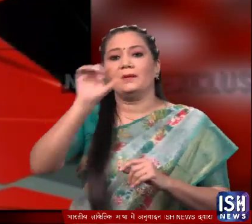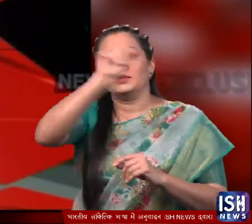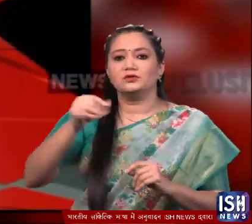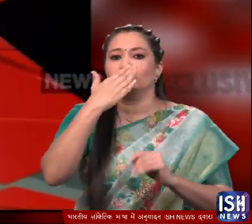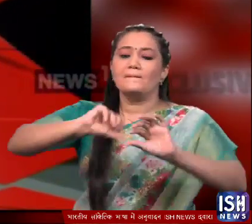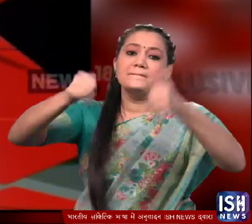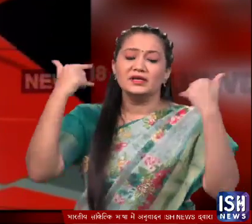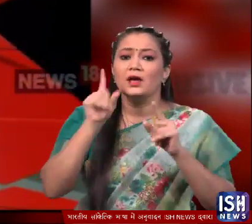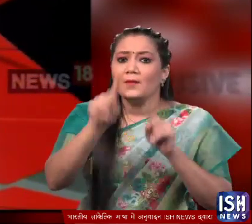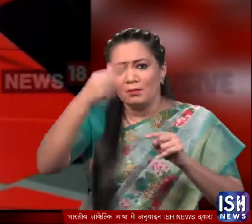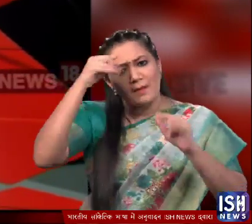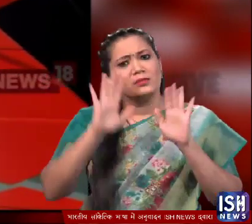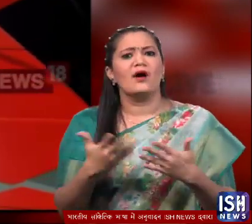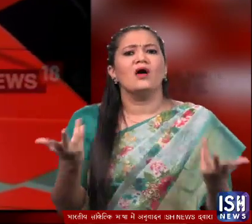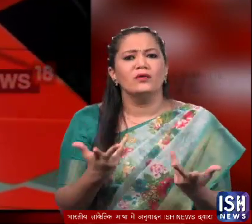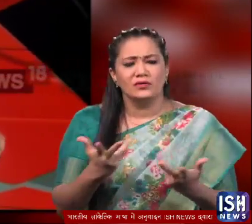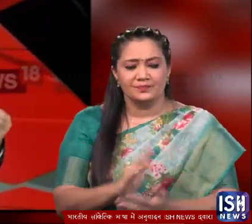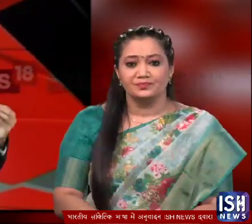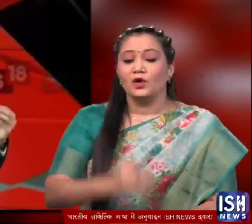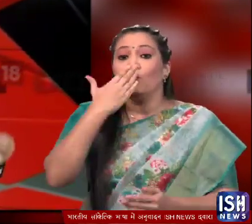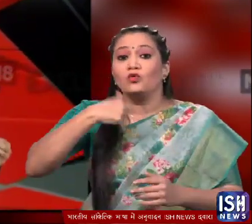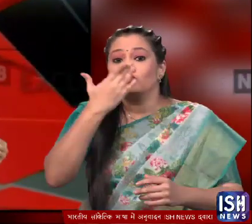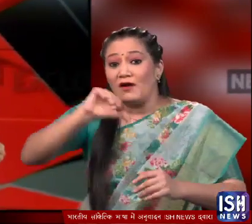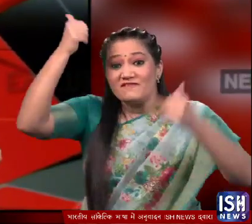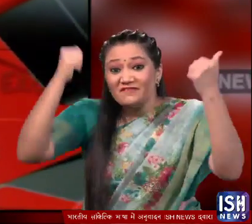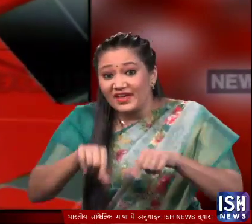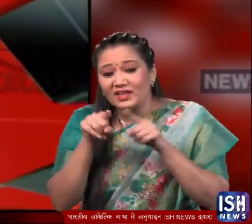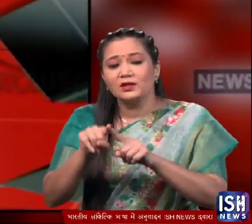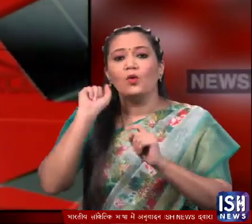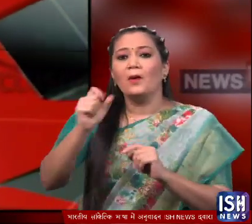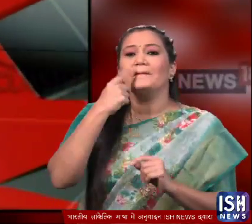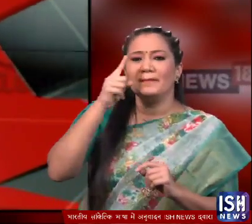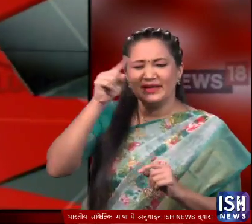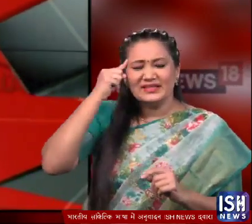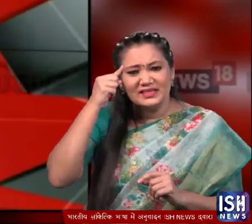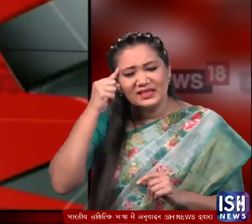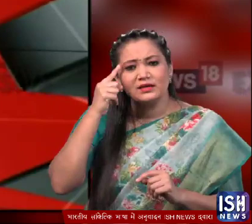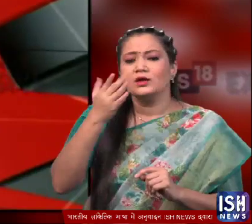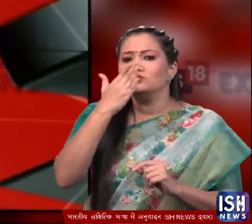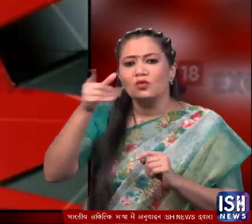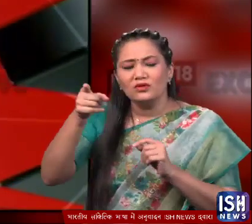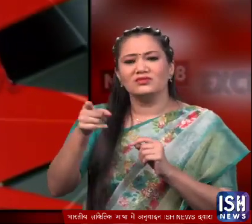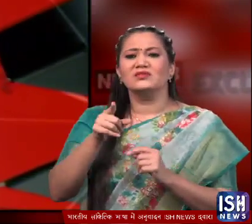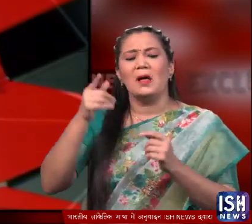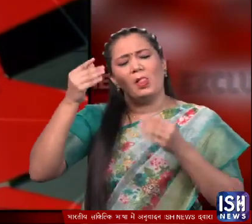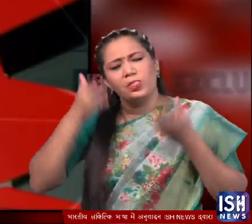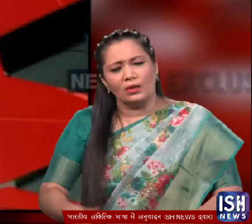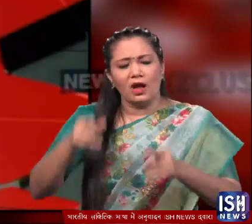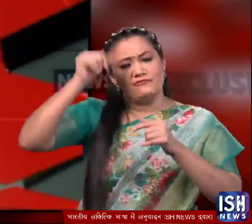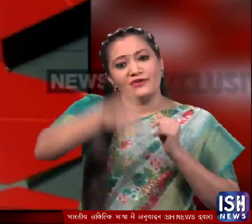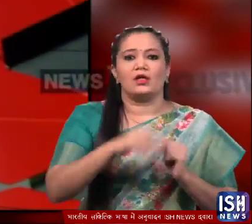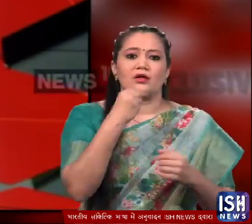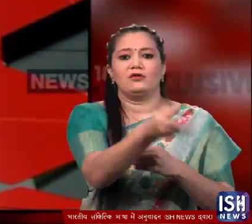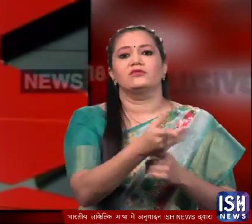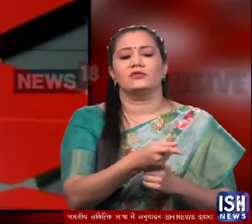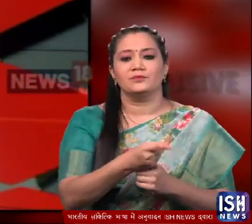हुए, लेकिन बवाल इसके बाद भी हो रहा है, क्योंकि जो बच्चे फेल हो गए उनके अभिभावकों को लगता है कि स्कूल वालों ने जानबूझकर फेल